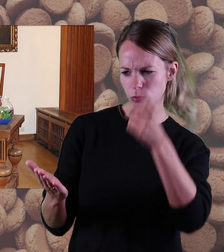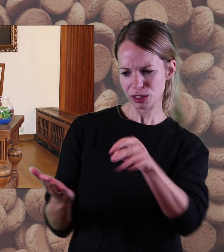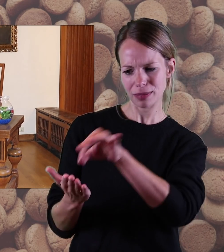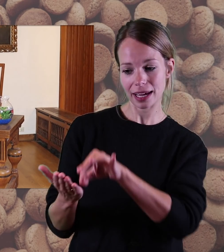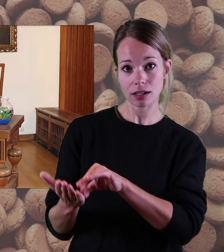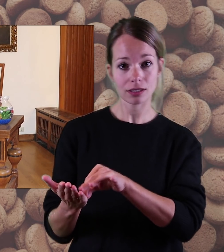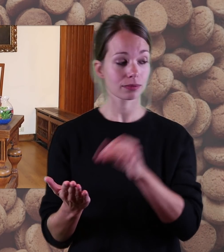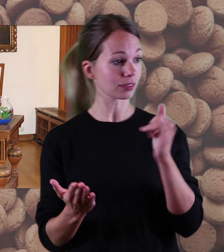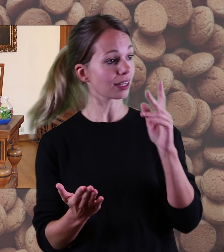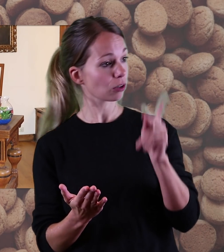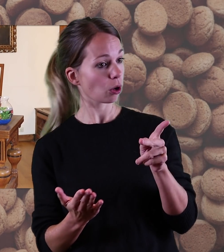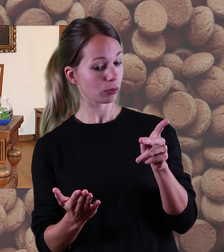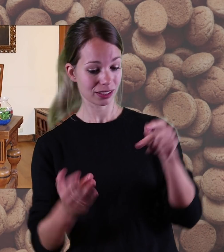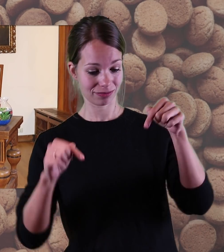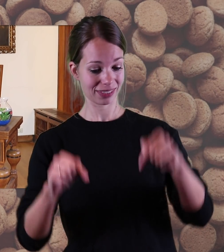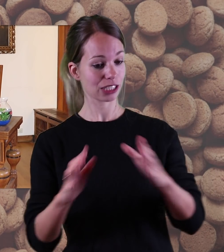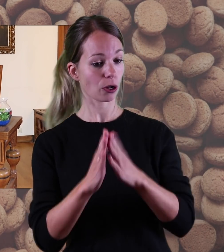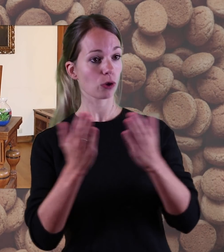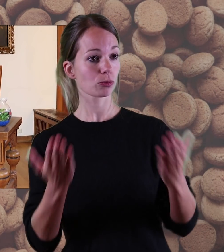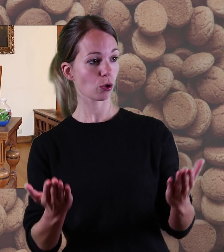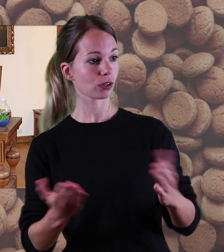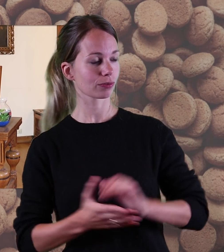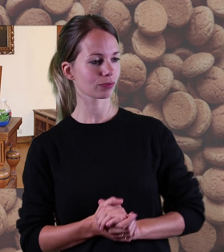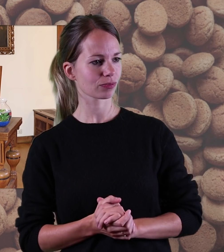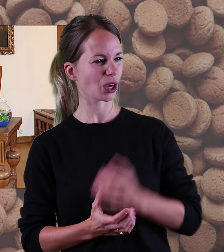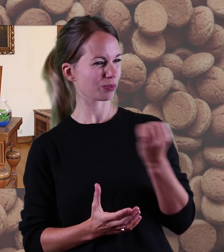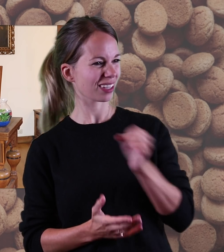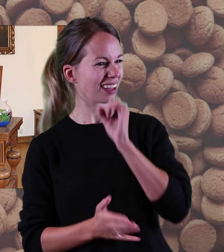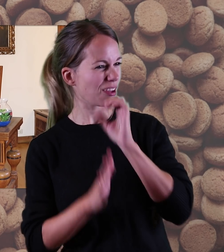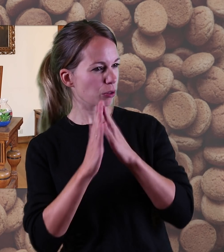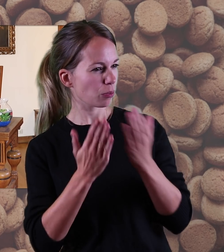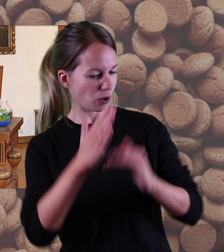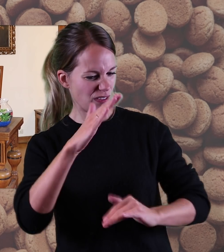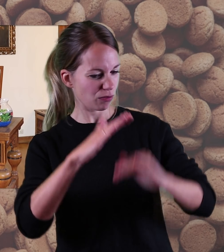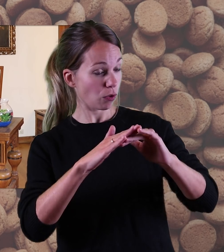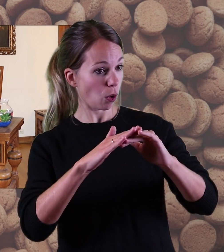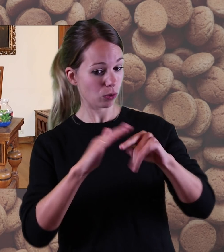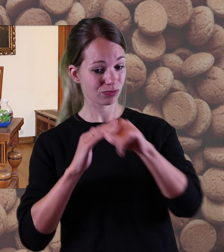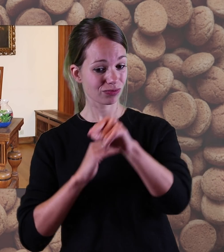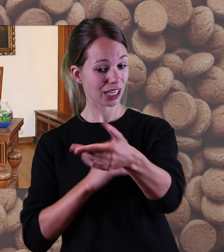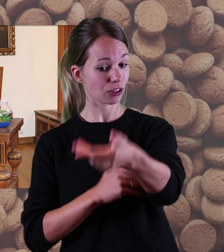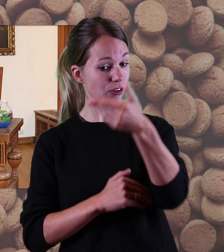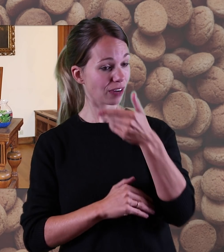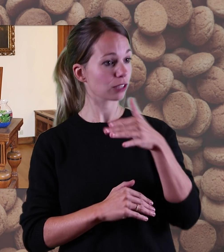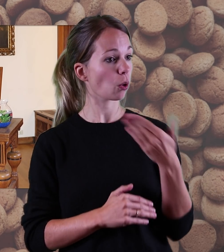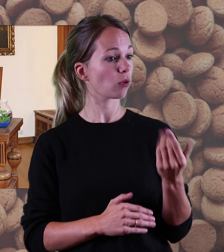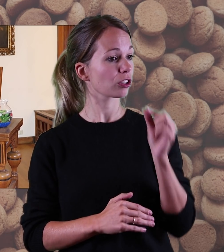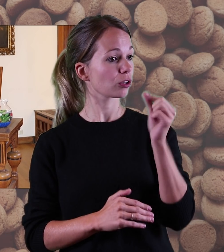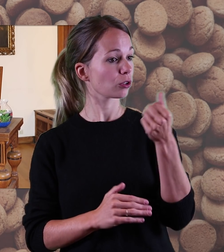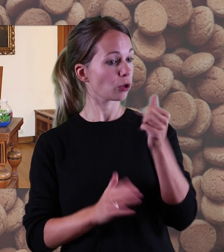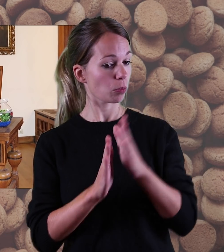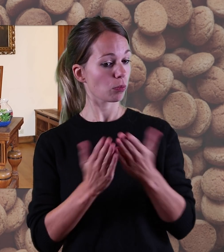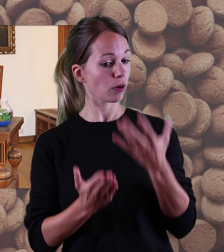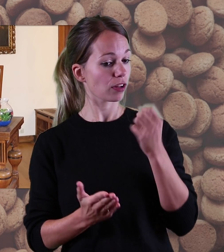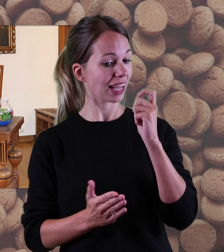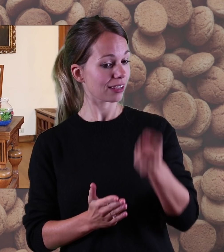bijhouden of zo. Ja, dat klopt. Ja. Dit is het grote boek. Ah. Ja, die van hem was vol. Oh. Dus hij had gevraagd of ik nog een boek wilde aanschaffen. En